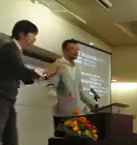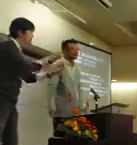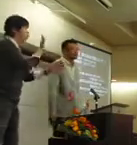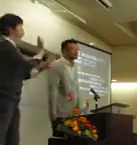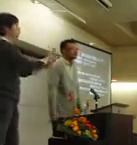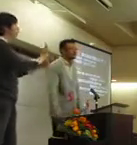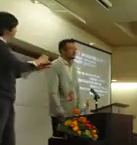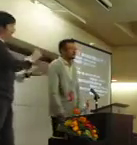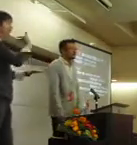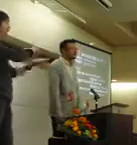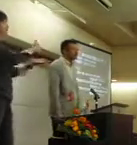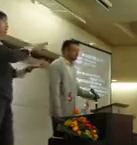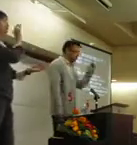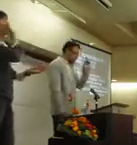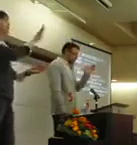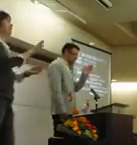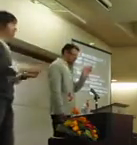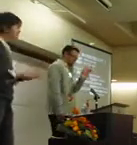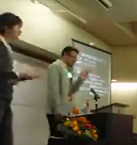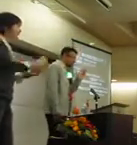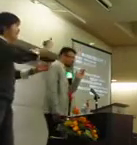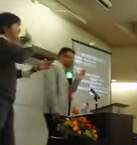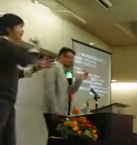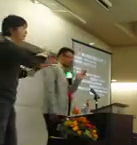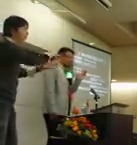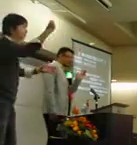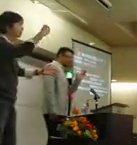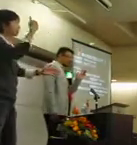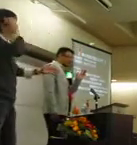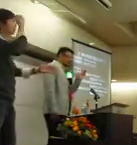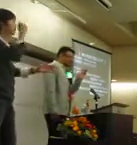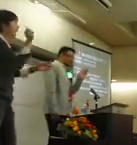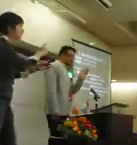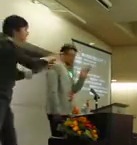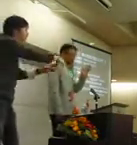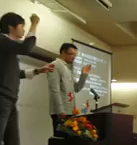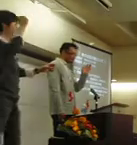です。そういう例えを持ってイエス様は